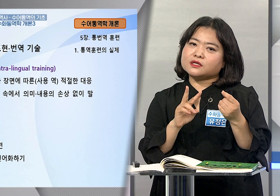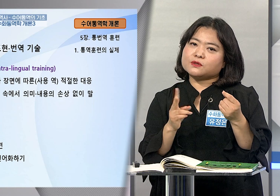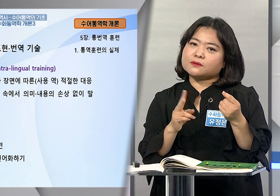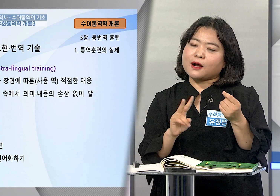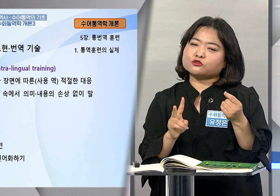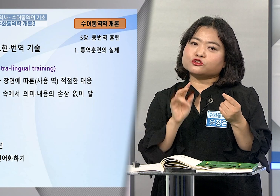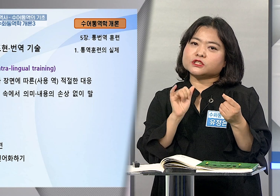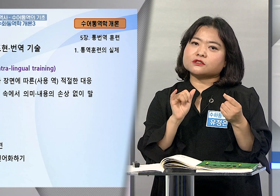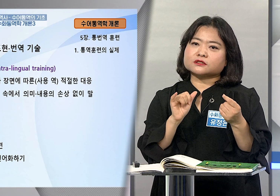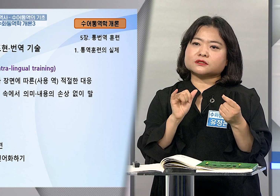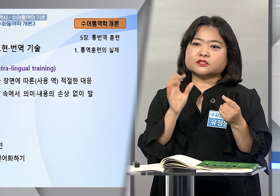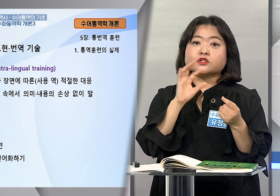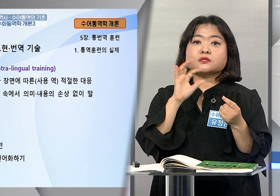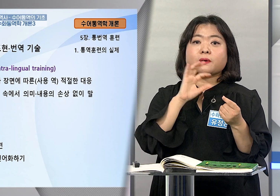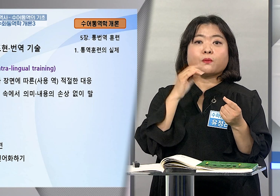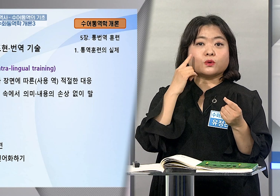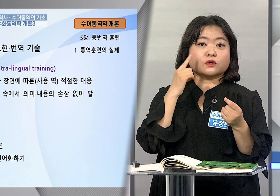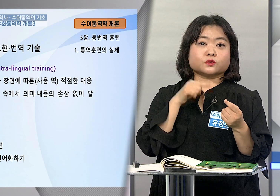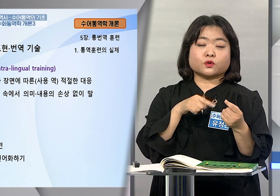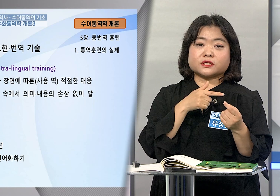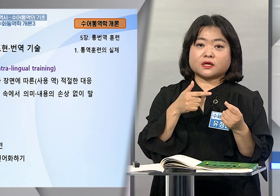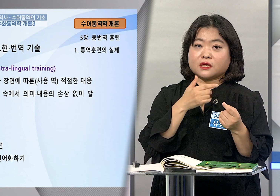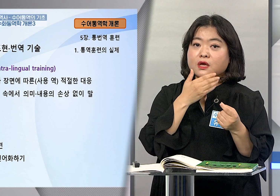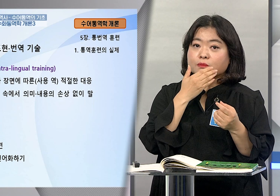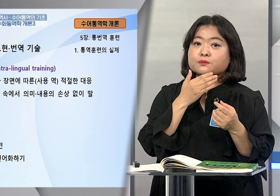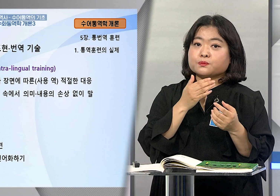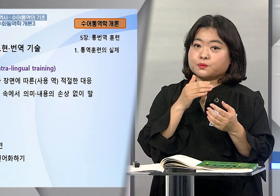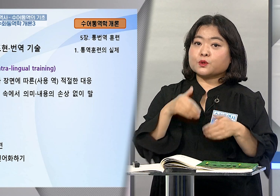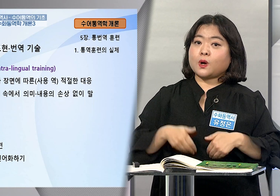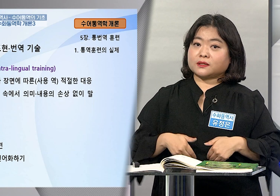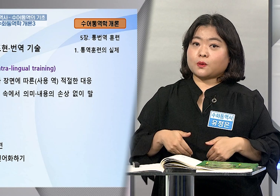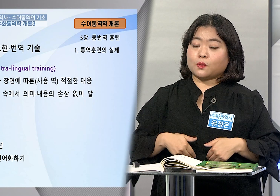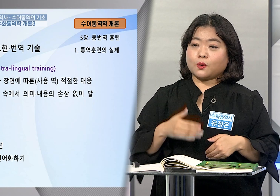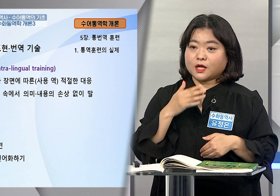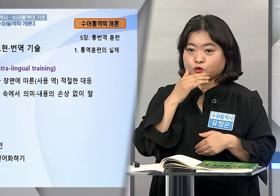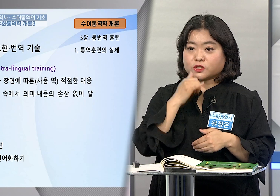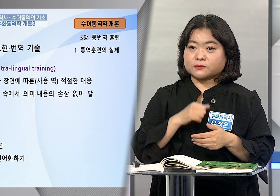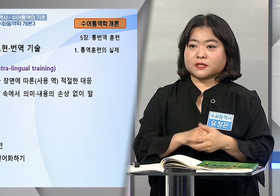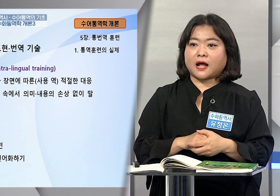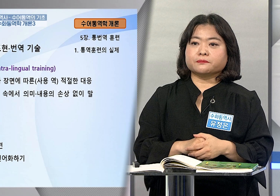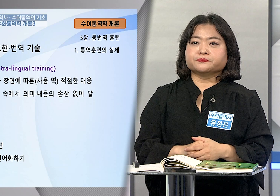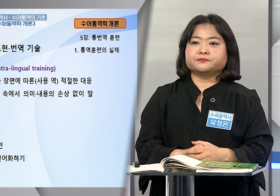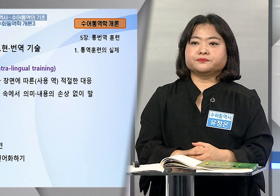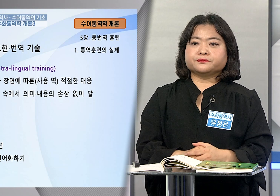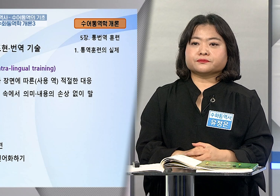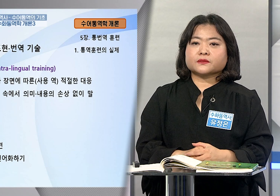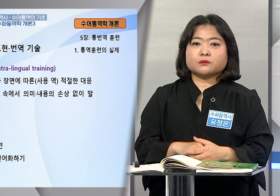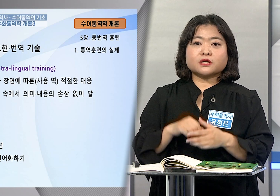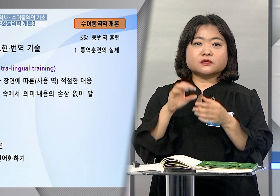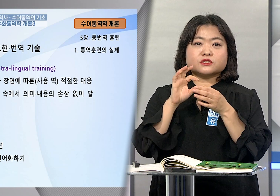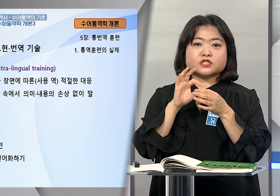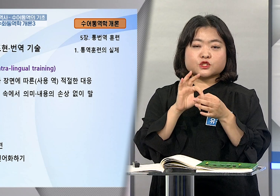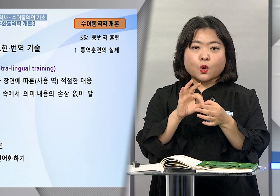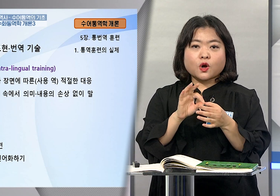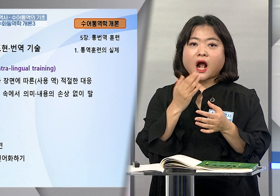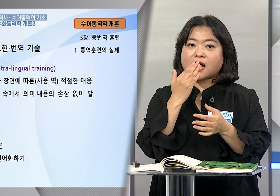의미를 바꿀 수 있는 것들을 연습해 보는 것도 굉장히 필요하다고 할 수 있습니다. 예를 들어 지속